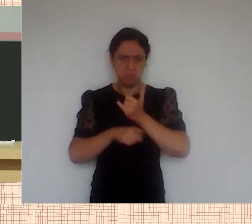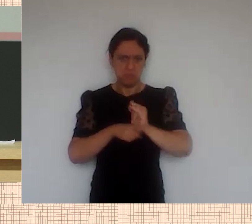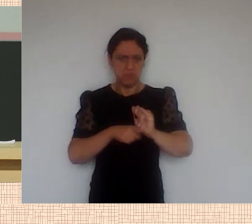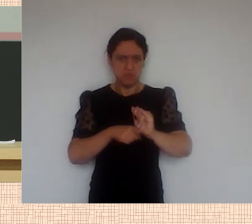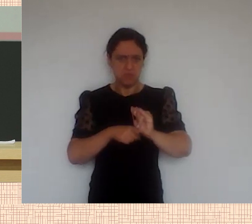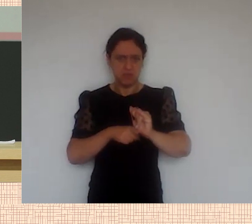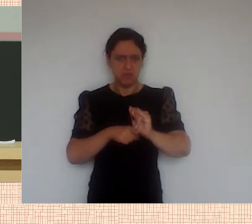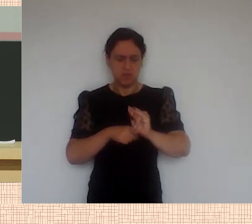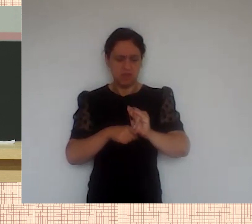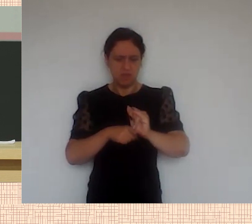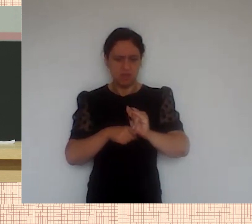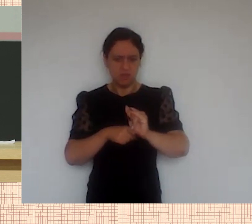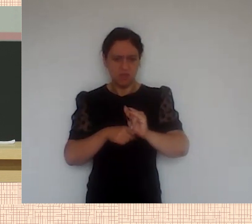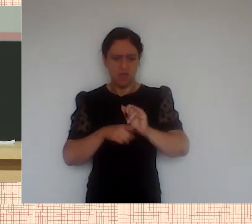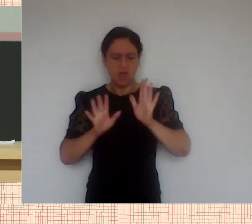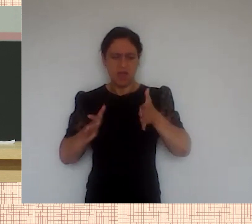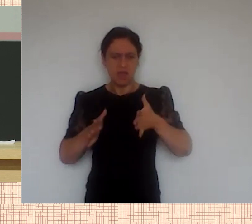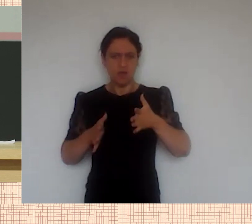de Deus.